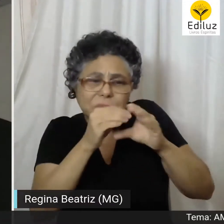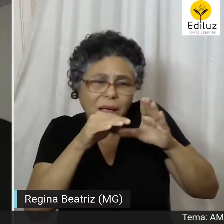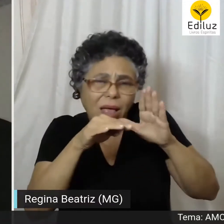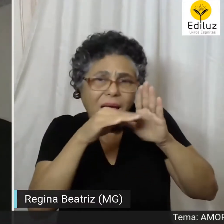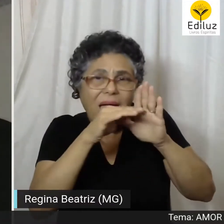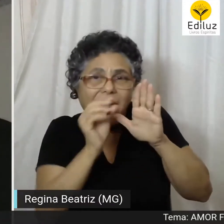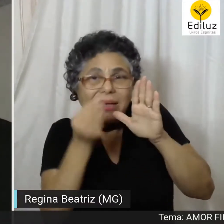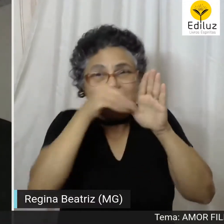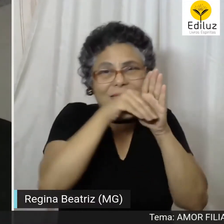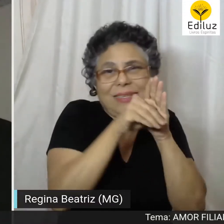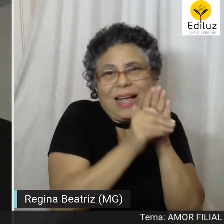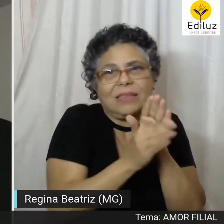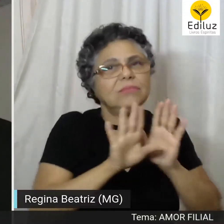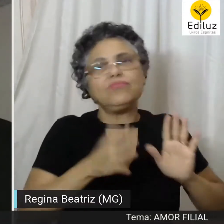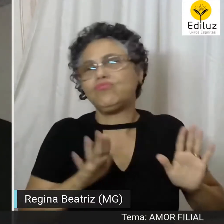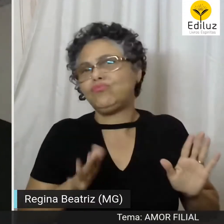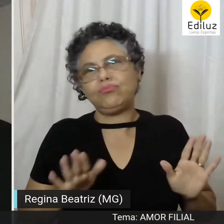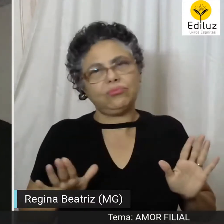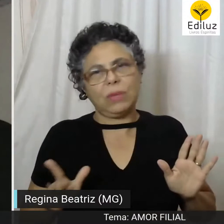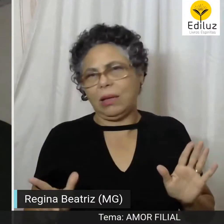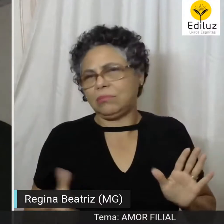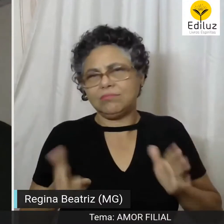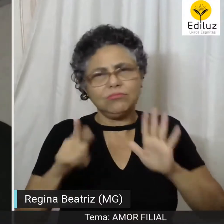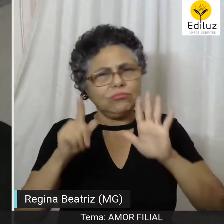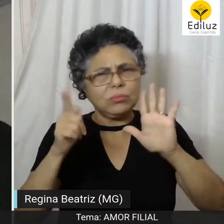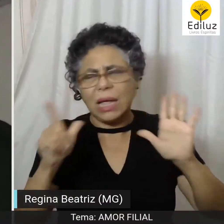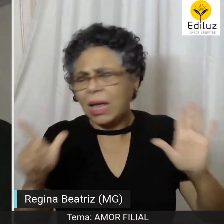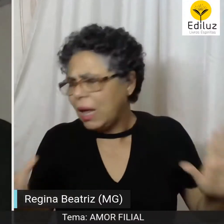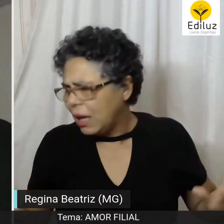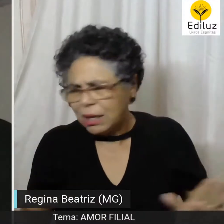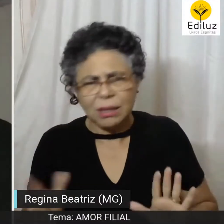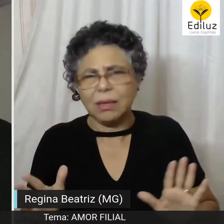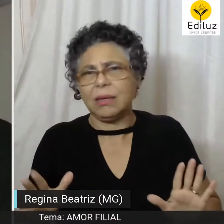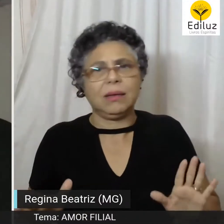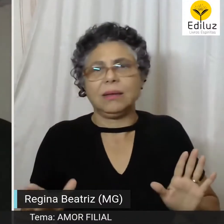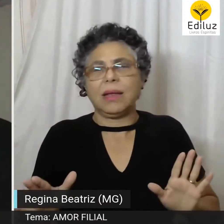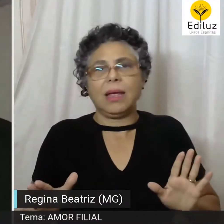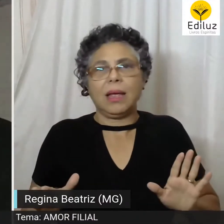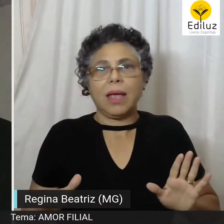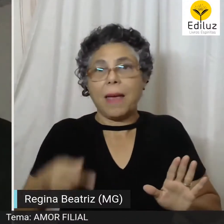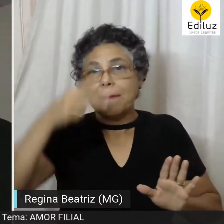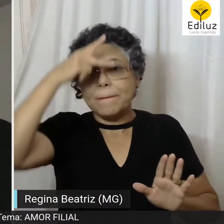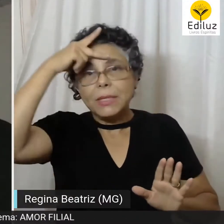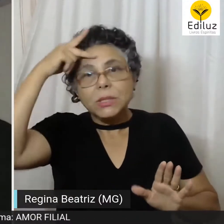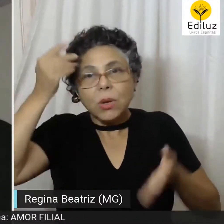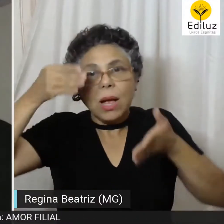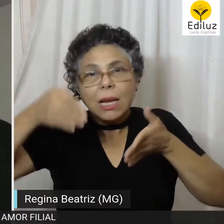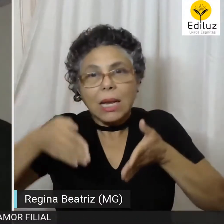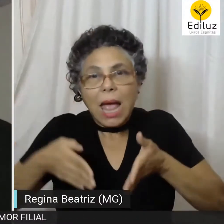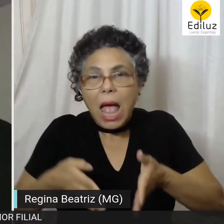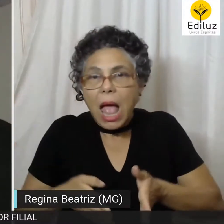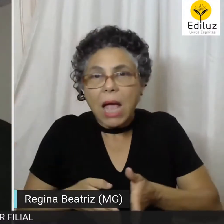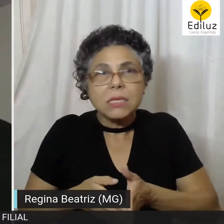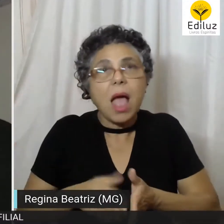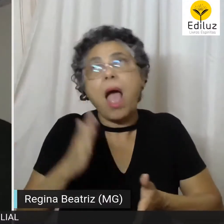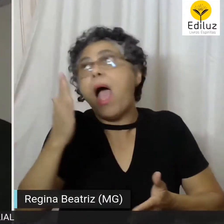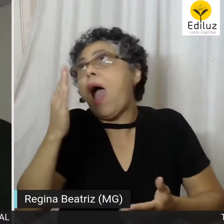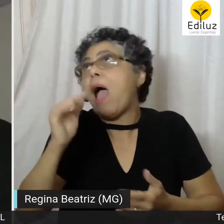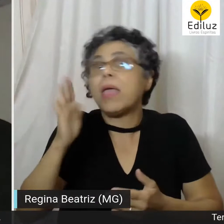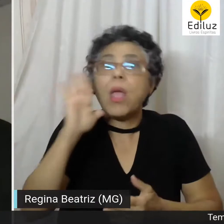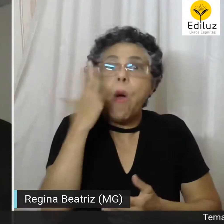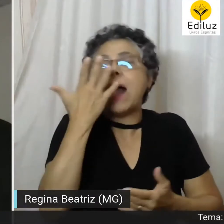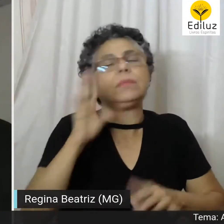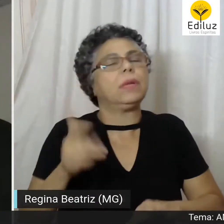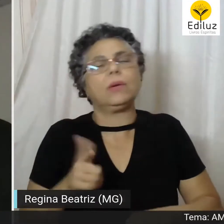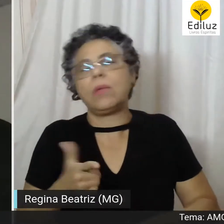fissuras, e ninguém nasce numa família por equívoco, por descuido. Sabemos que a